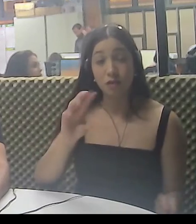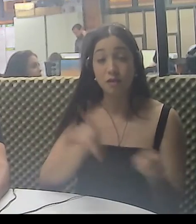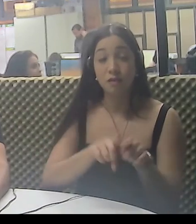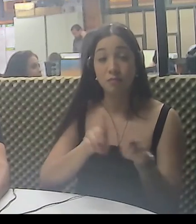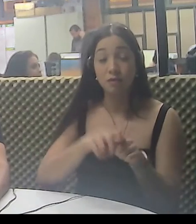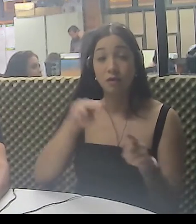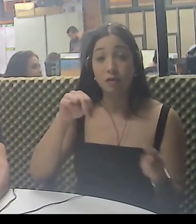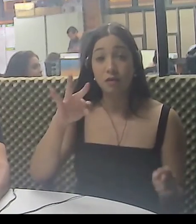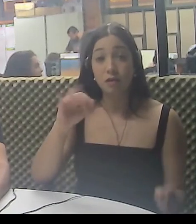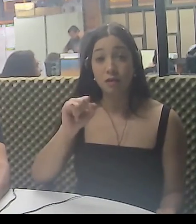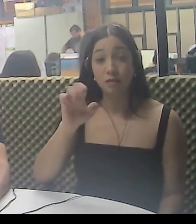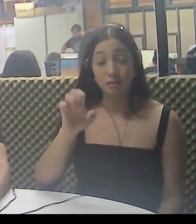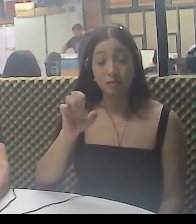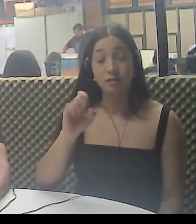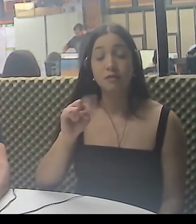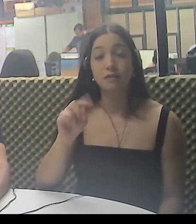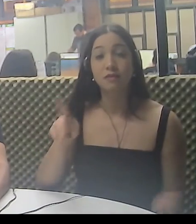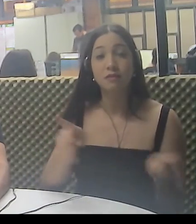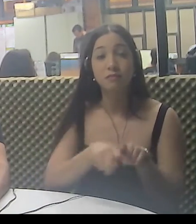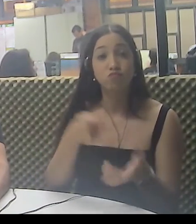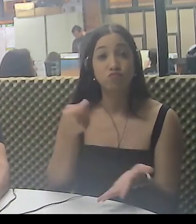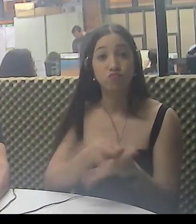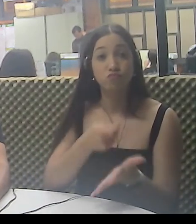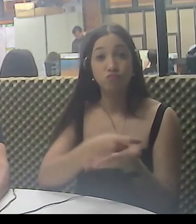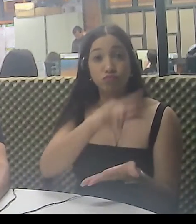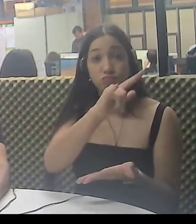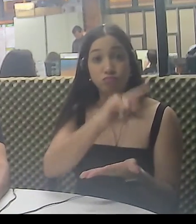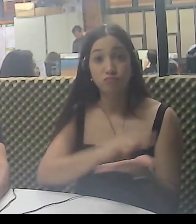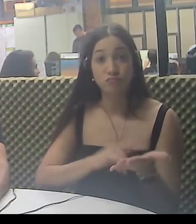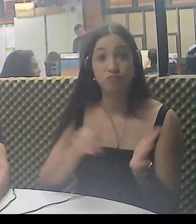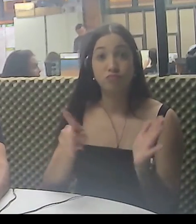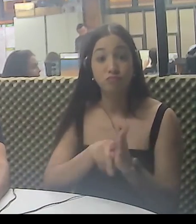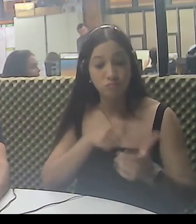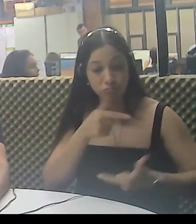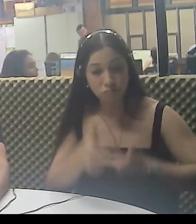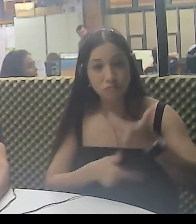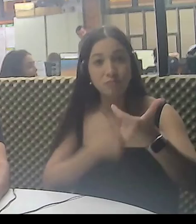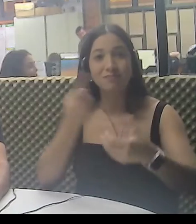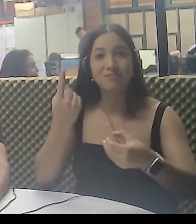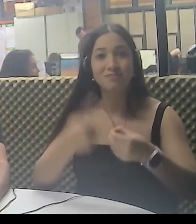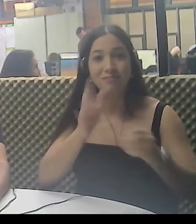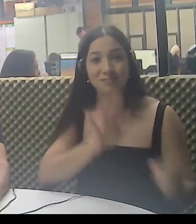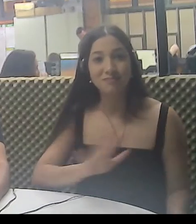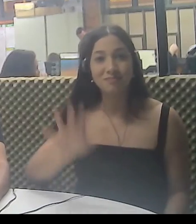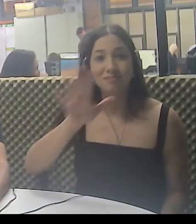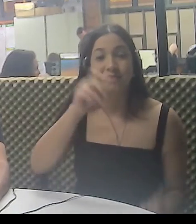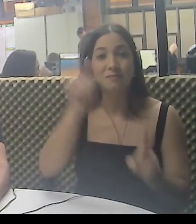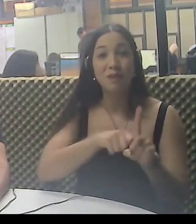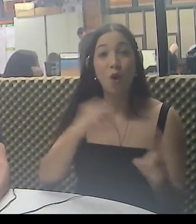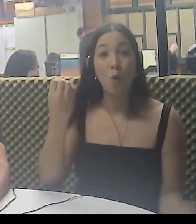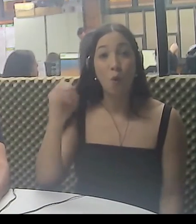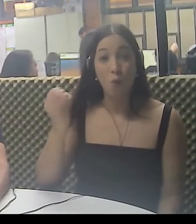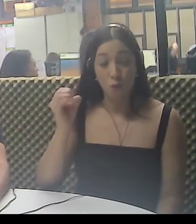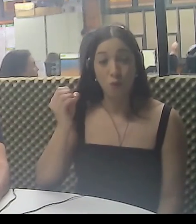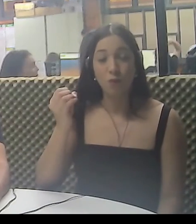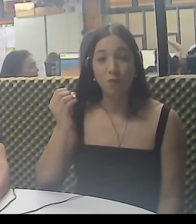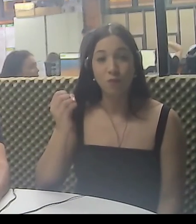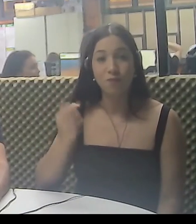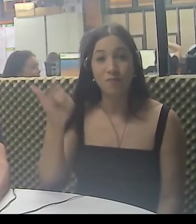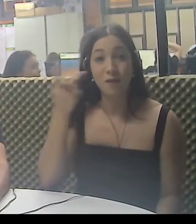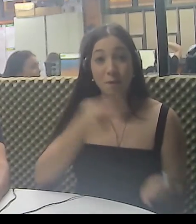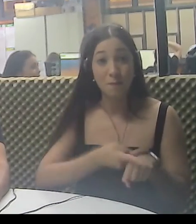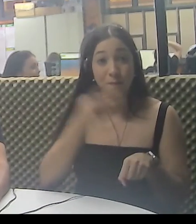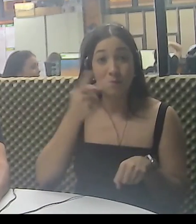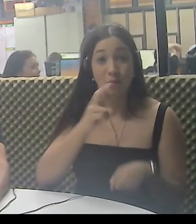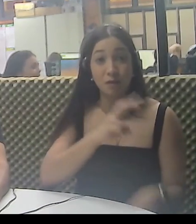as notas fiscais eletrônicas, que exigiram o documento de prestadores de serviço da cidade durante o mês de outubro. Os prêmios vão